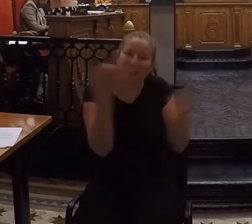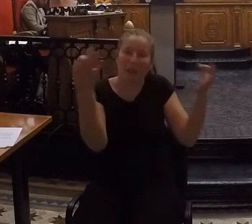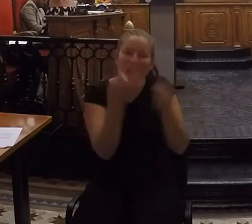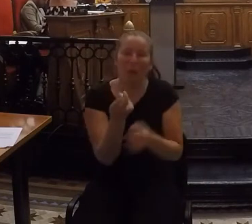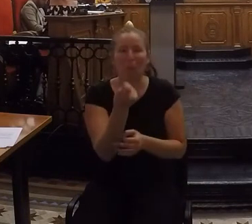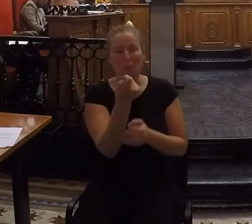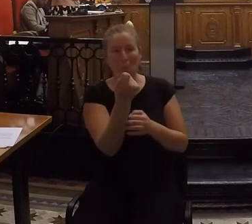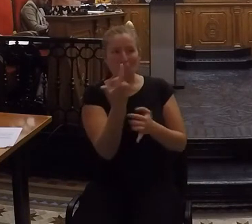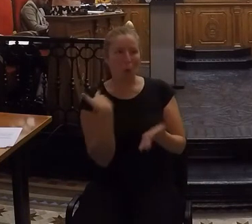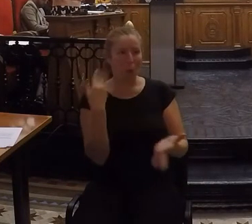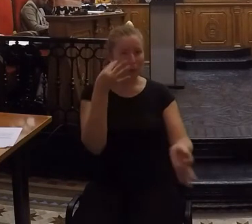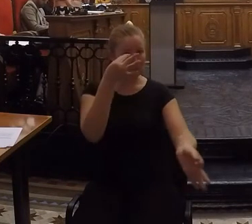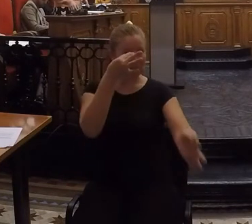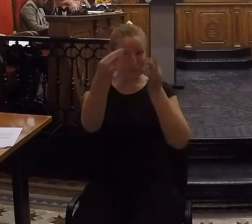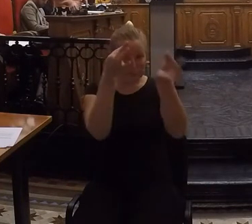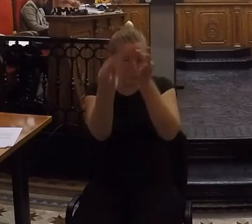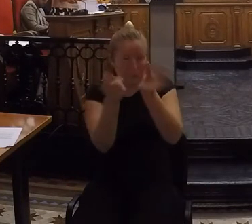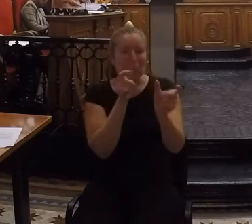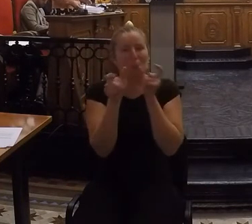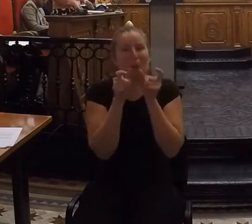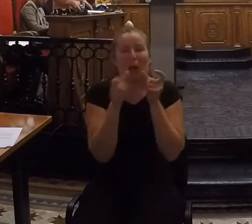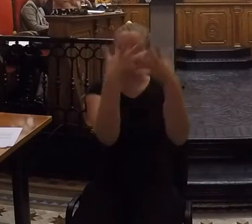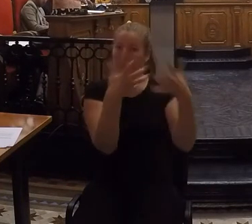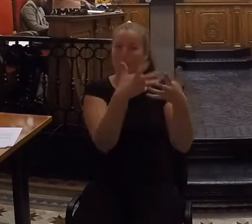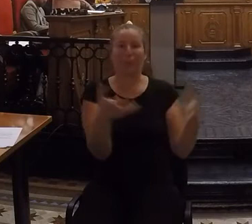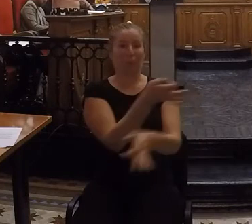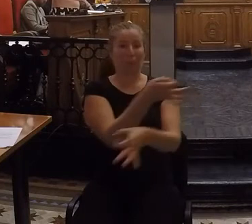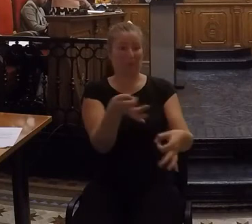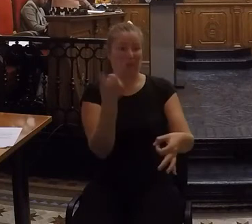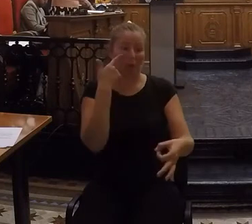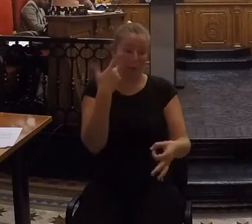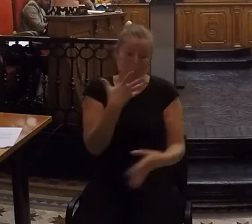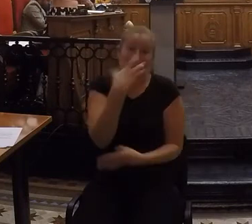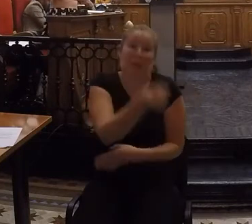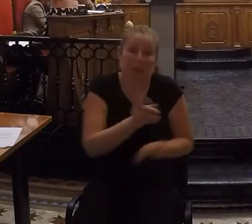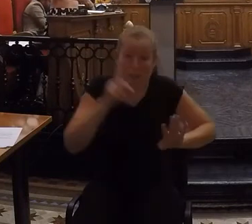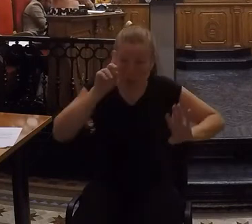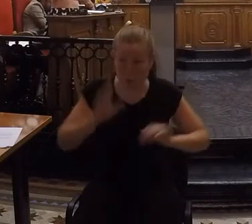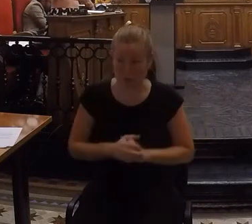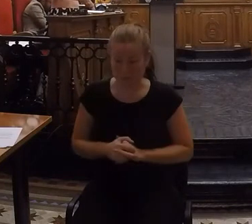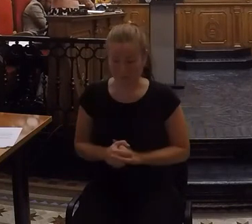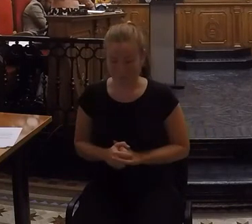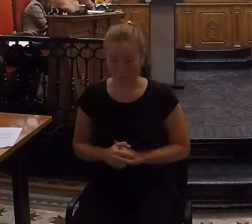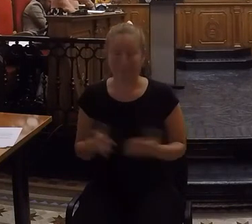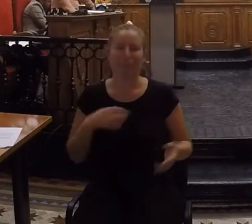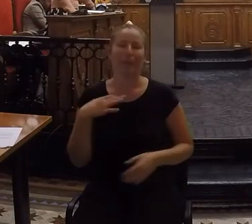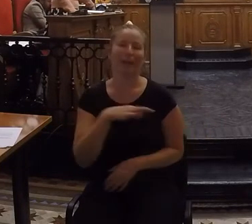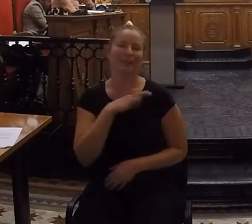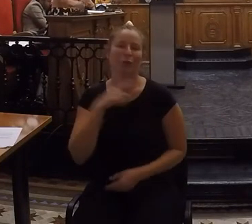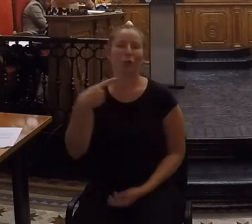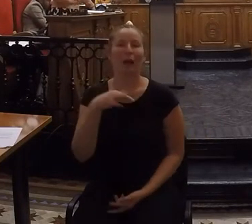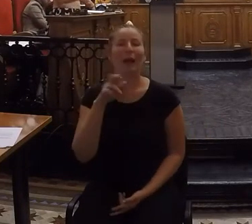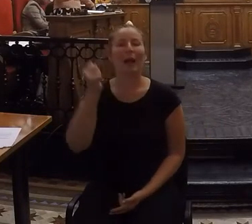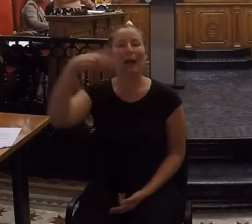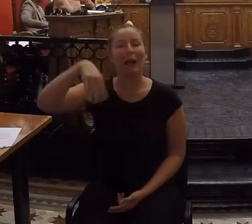literalidad de cosas que se están haciendo, porque son realidades. El señor Granero, aquí hay cosas que